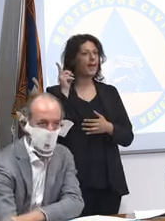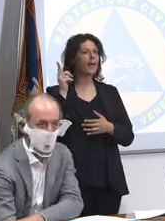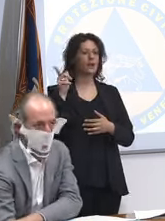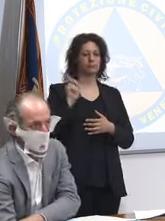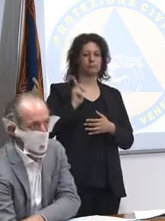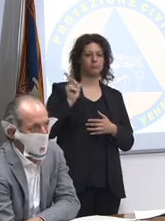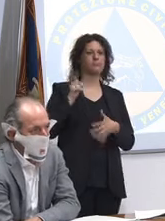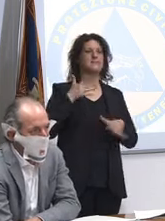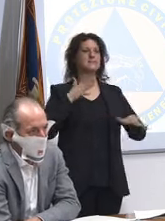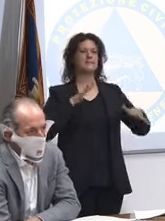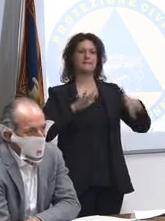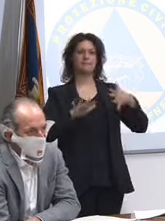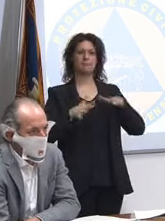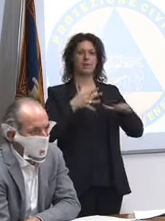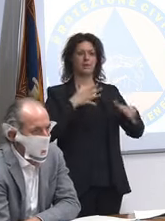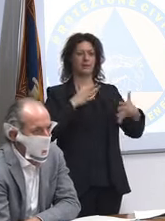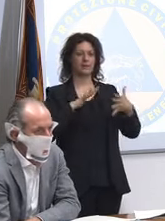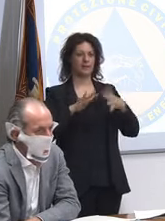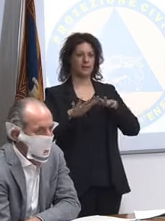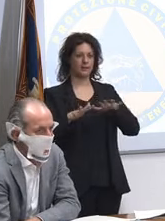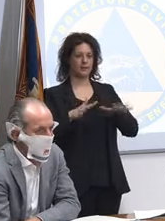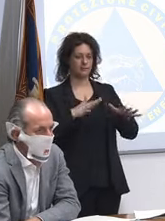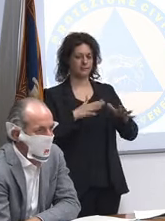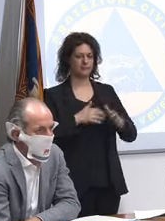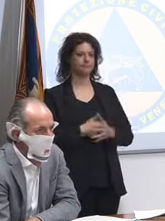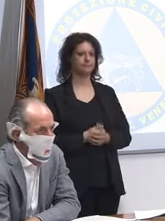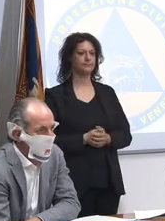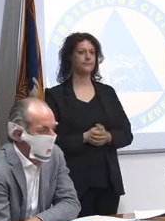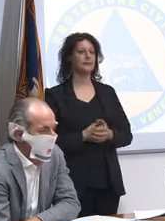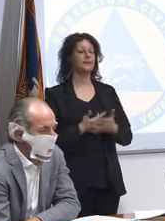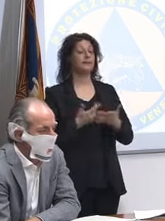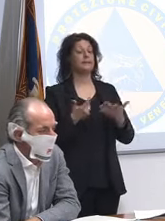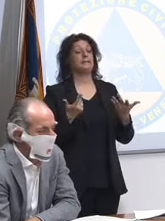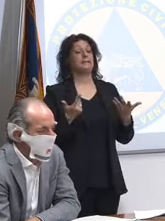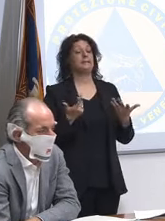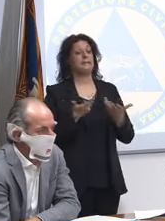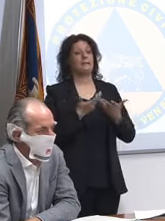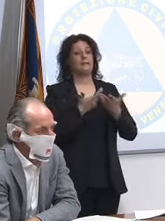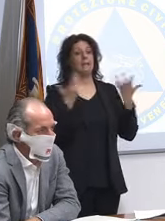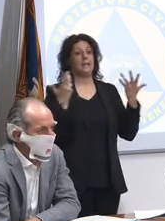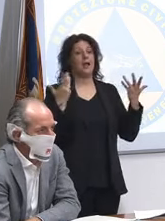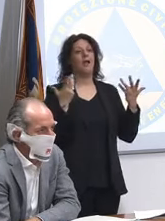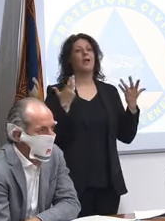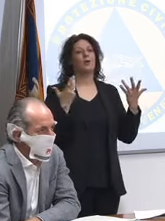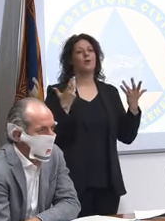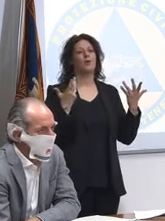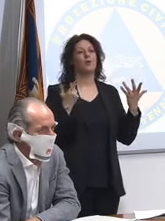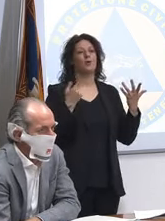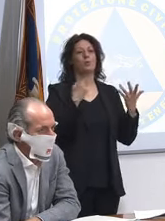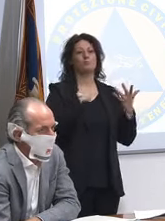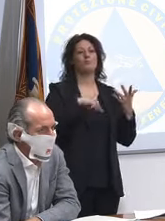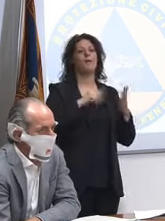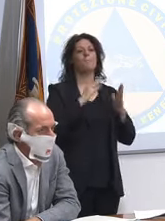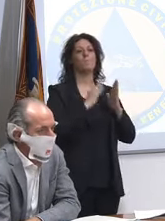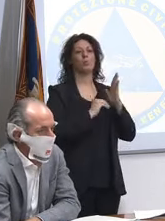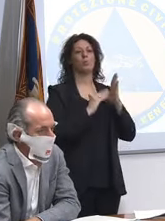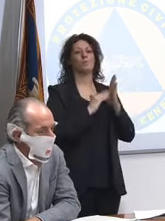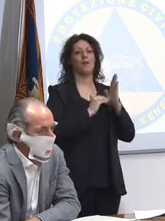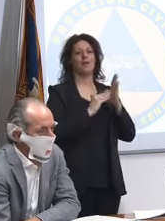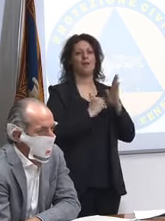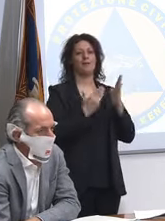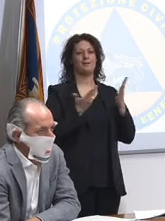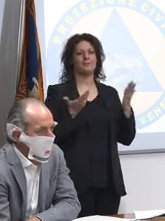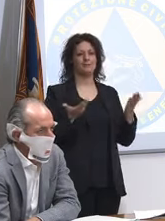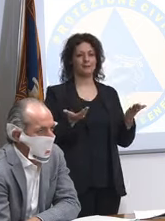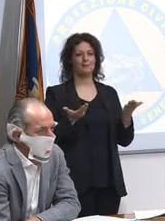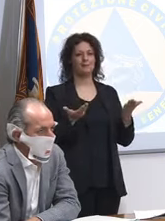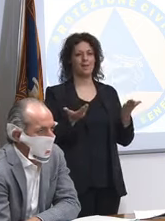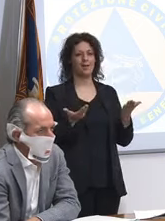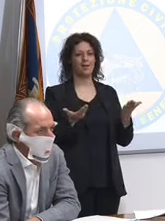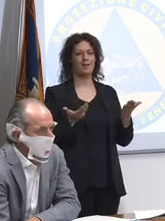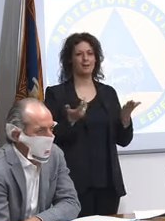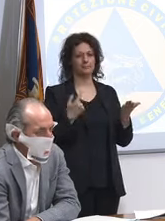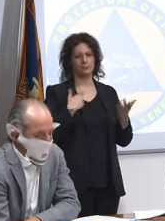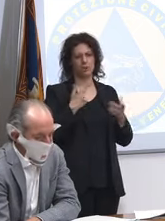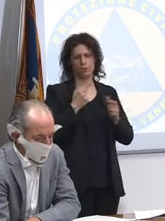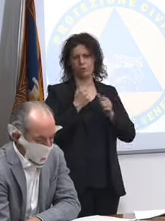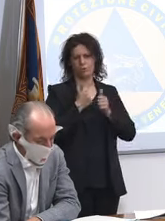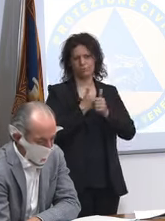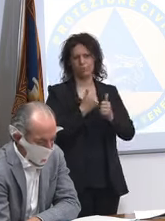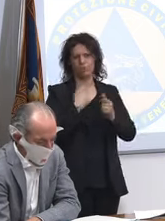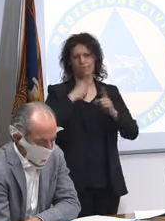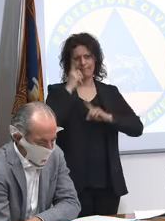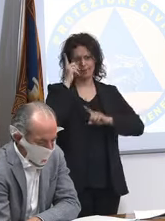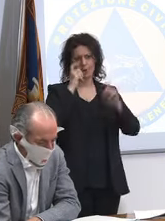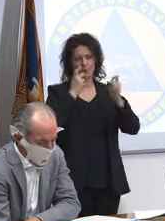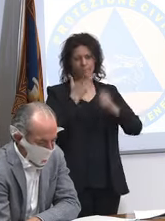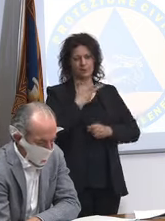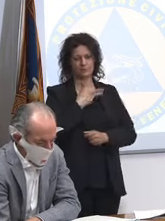nostre, e è chiaro che la prudenza nell'aspettare è proprio in linea con questo tipo di preoccupazione.